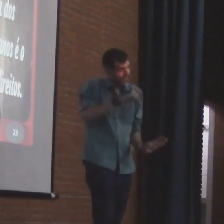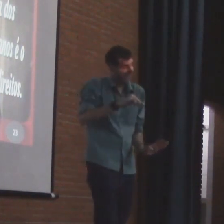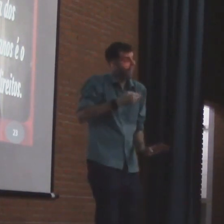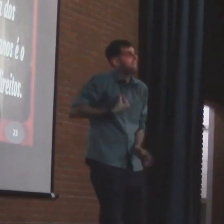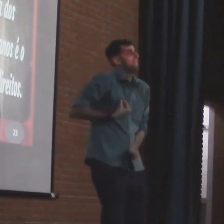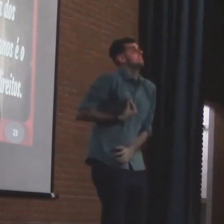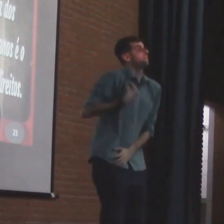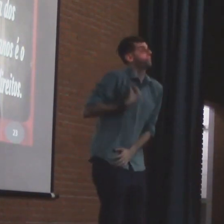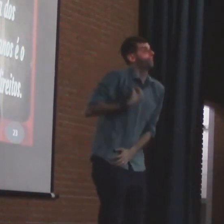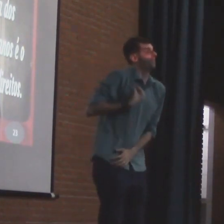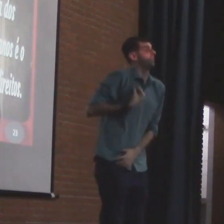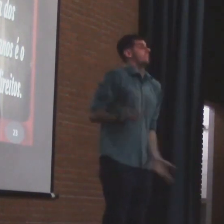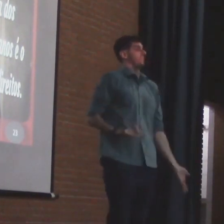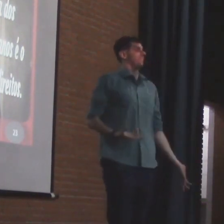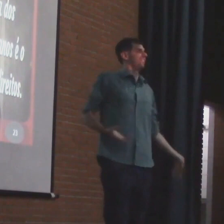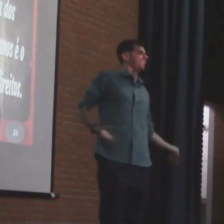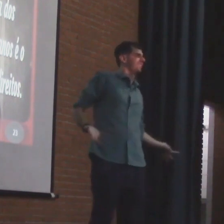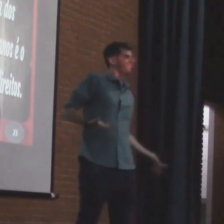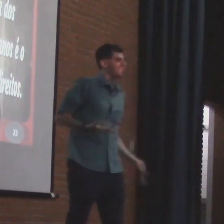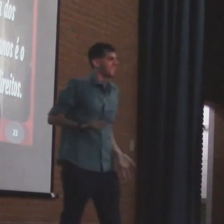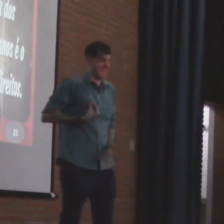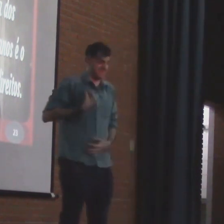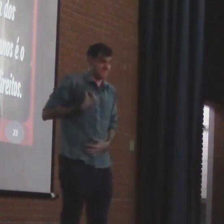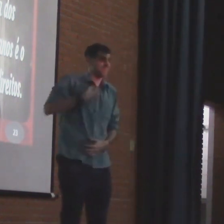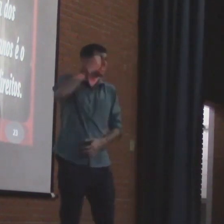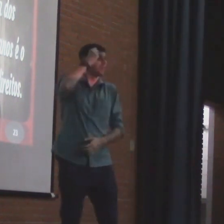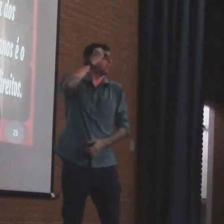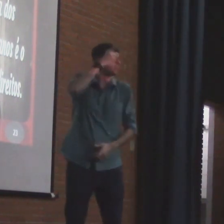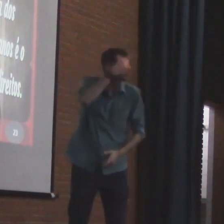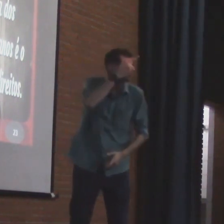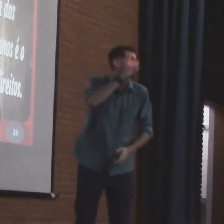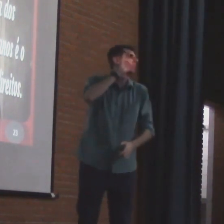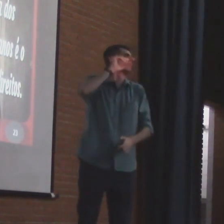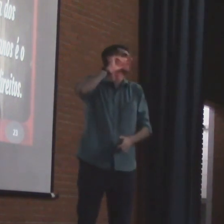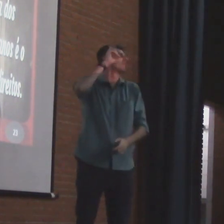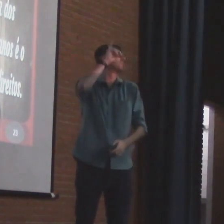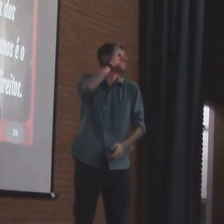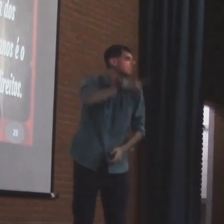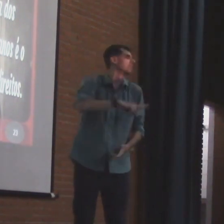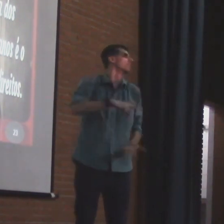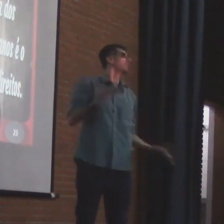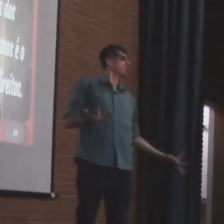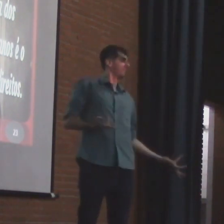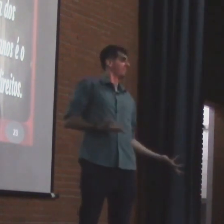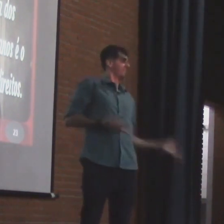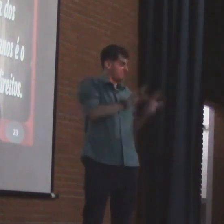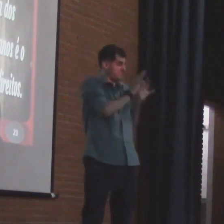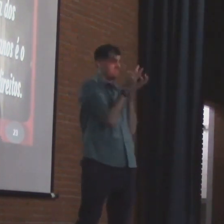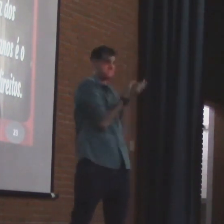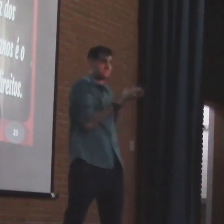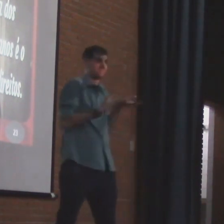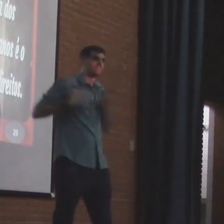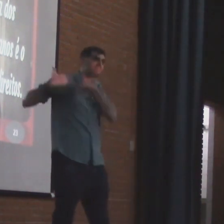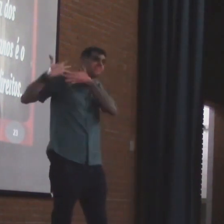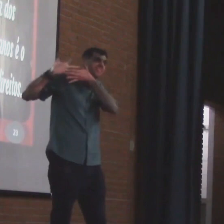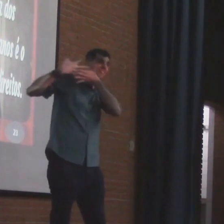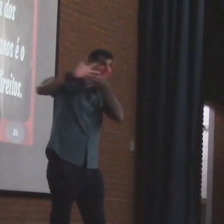que já aconteceu. Por quê? É a nossa vivência, é a nossa cultura, é a nossa história. As